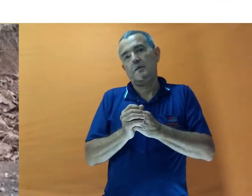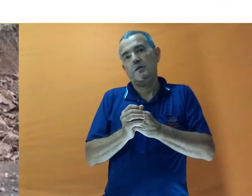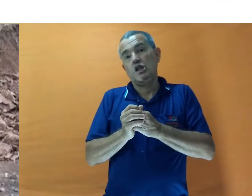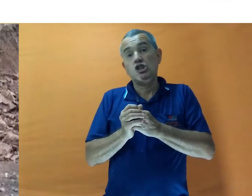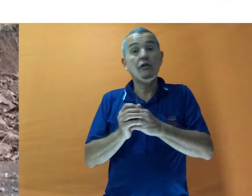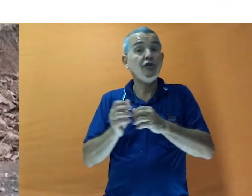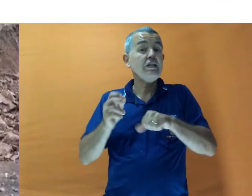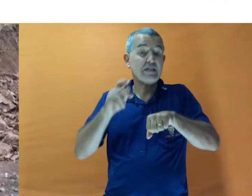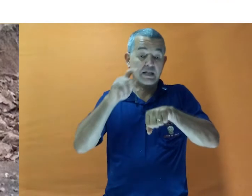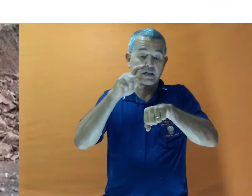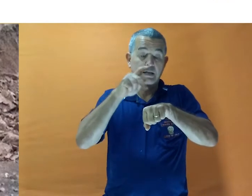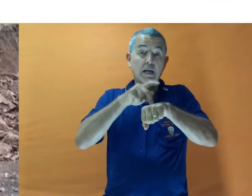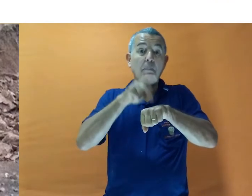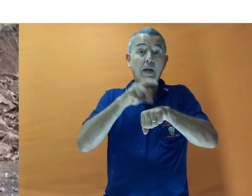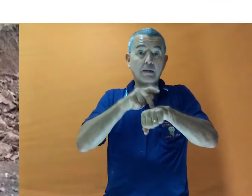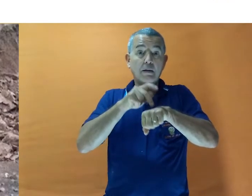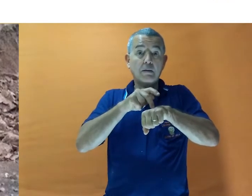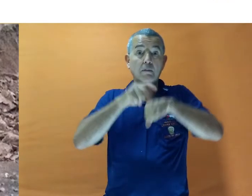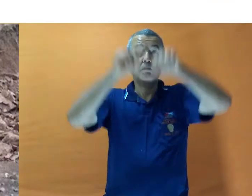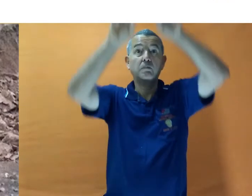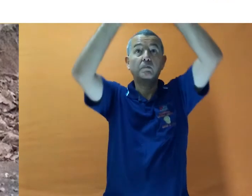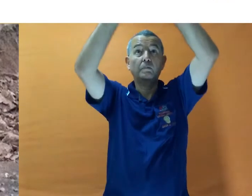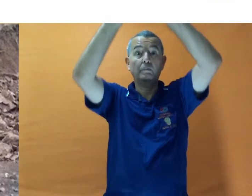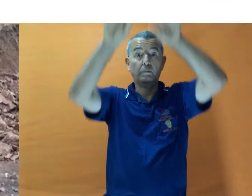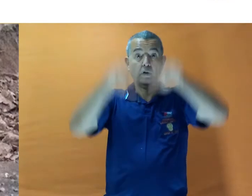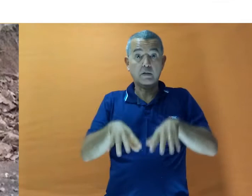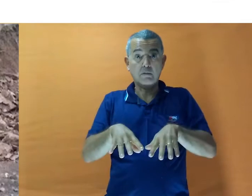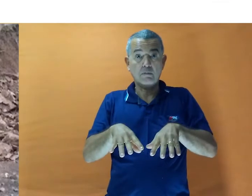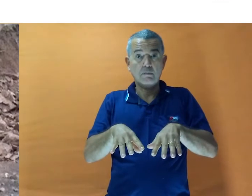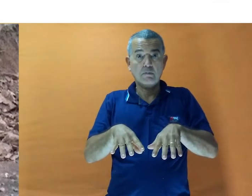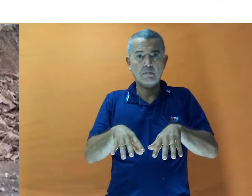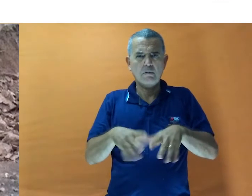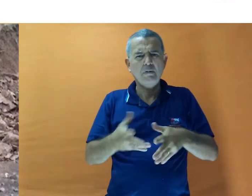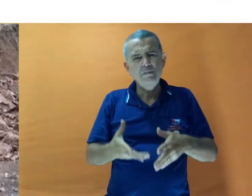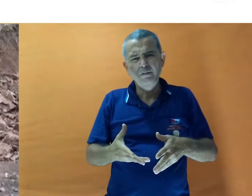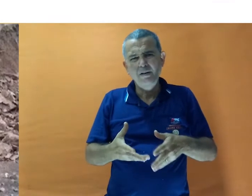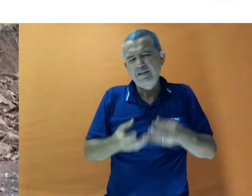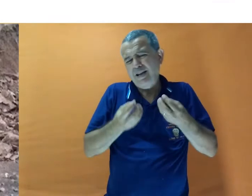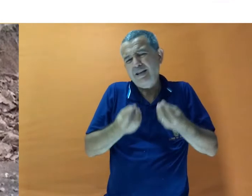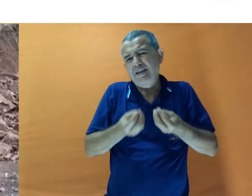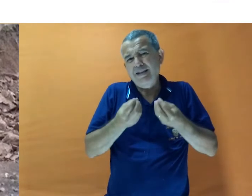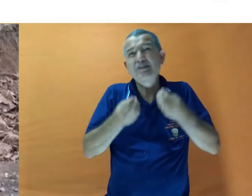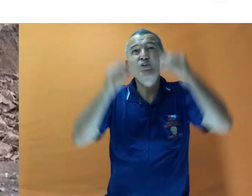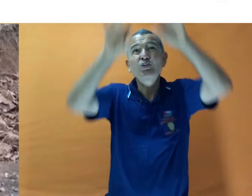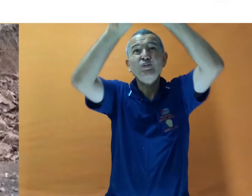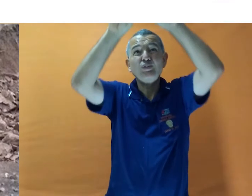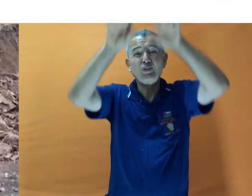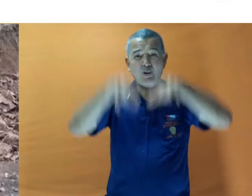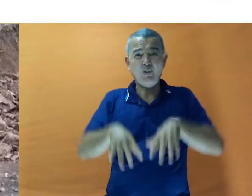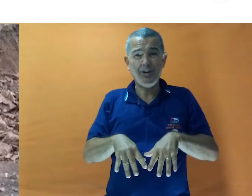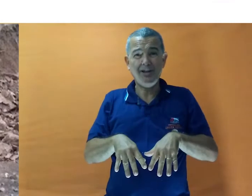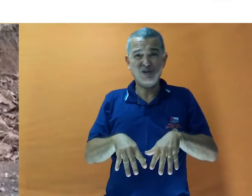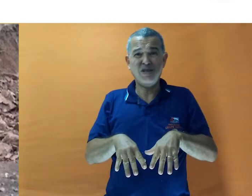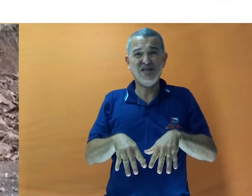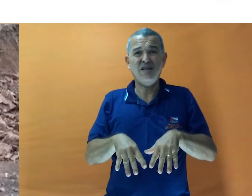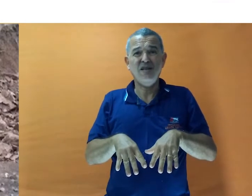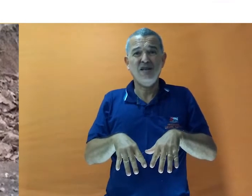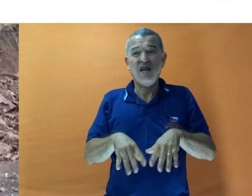a pedra, se eu for dizer que a pedra caiu, será que